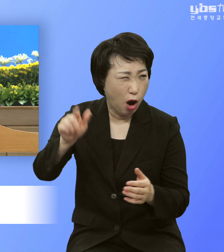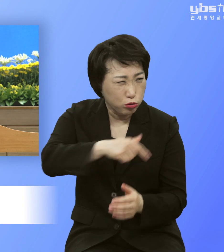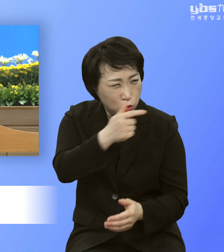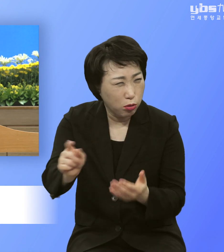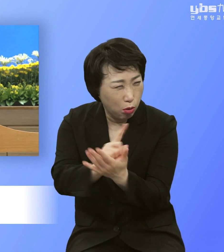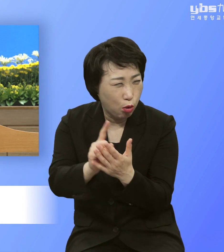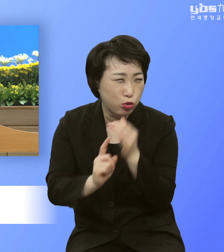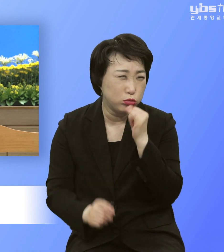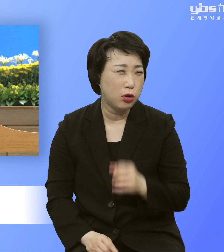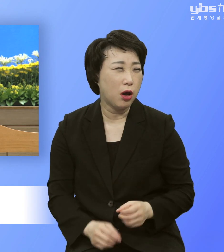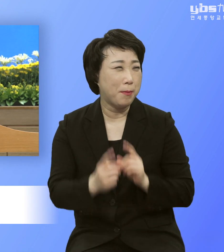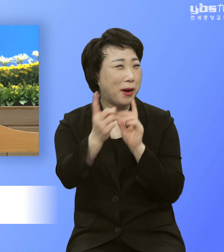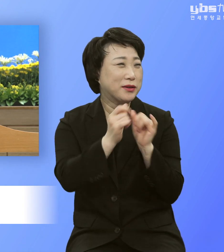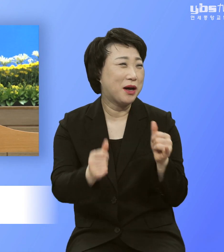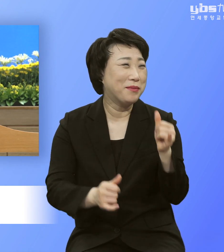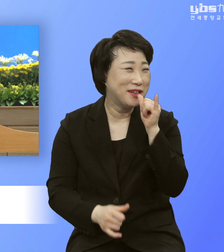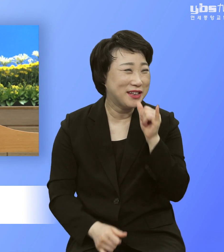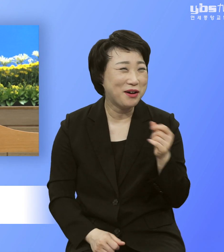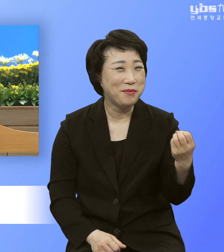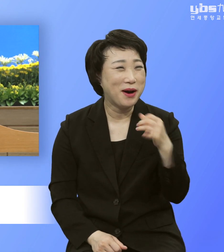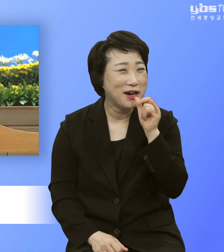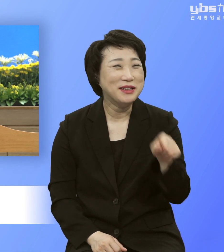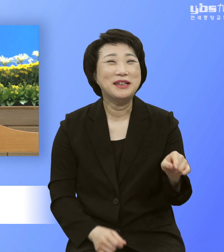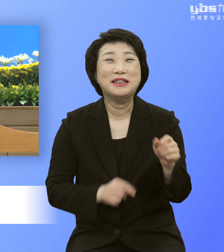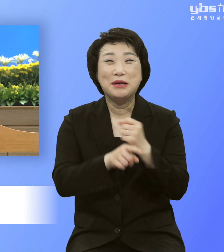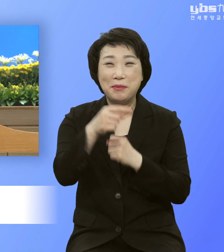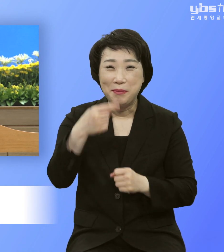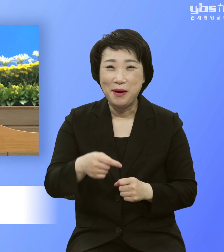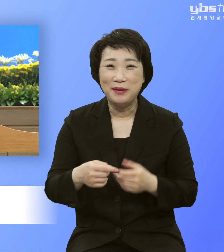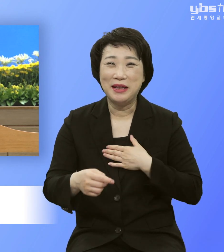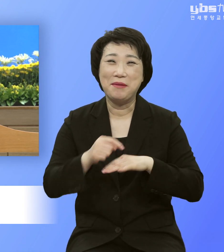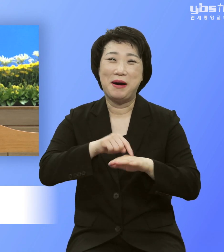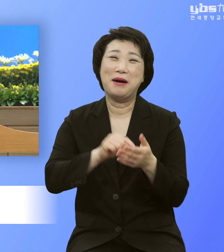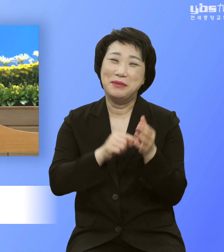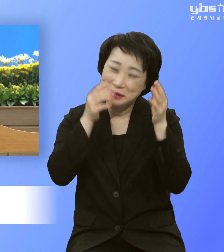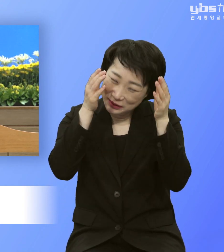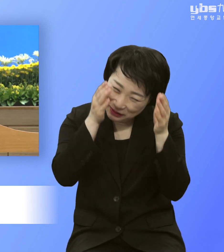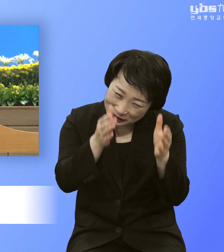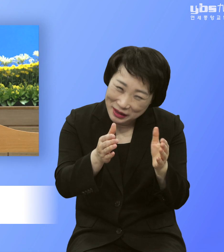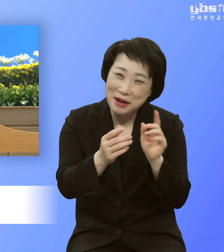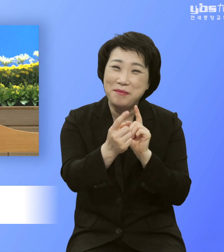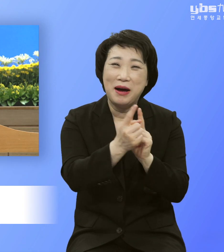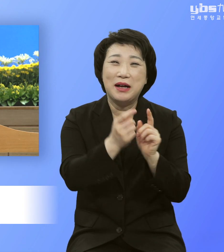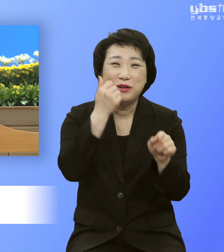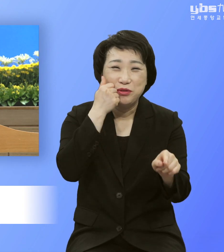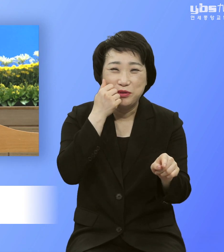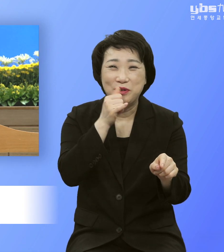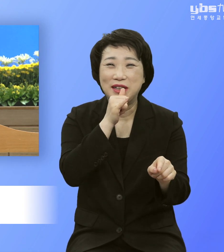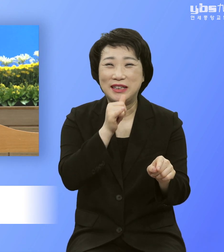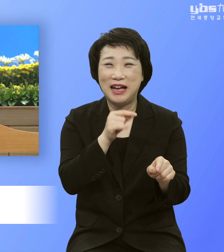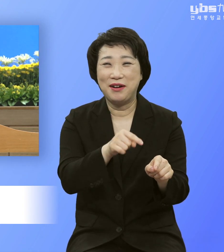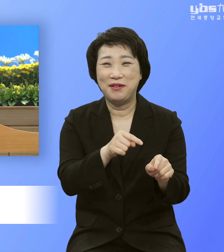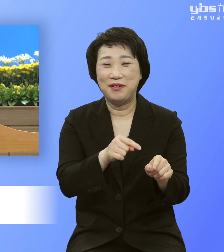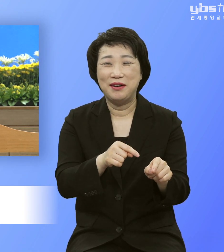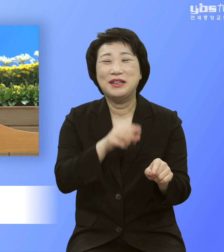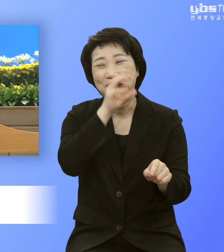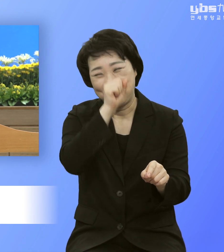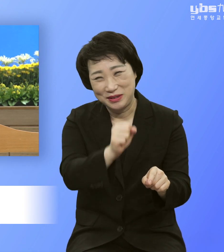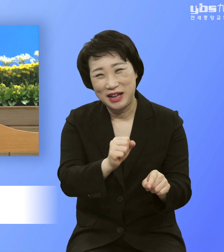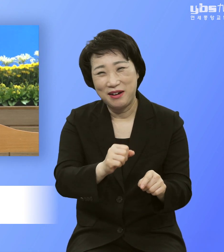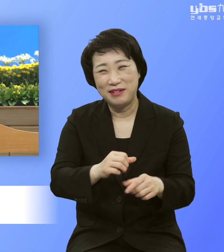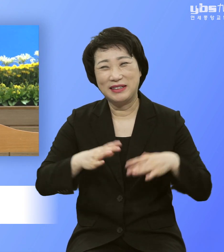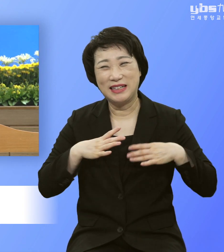소리요. 이게 뭔 소리냐 이 말이요. 그만큼 내가 마음을 쏟아서 만나는 사람이 있다고, 그 사람이 좋다고